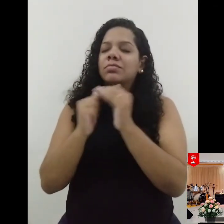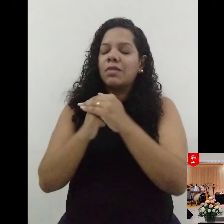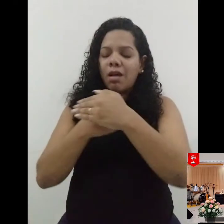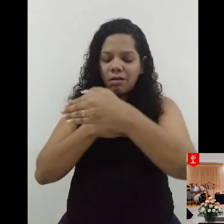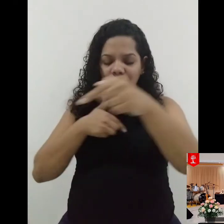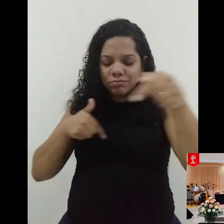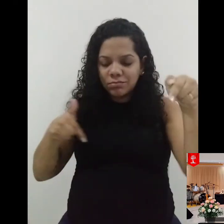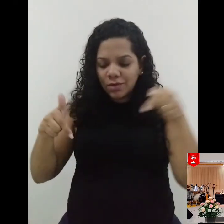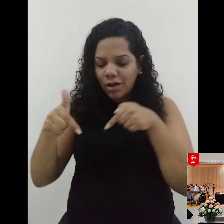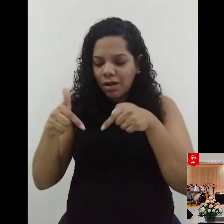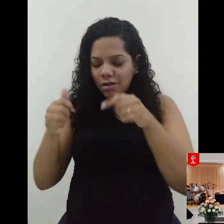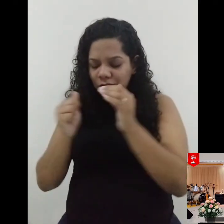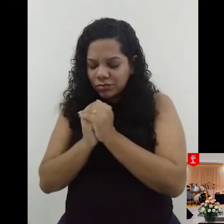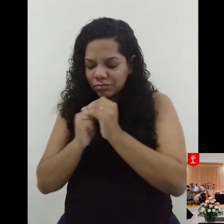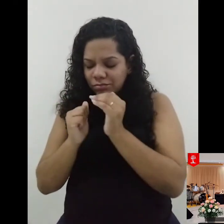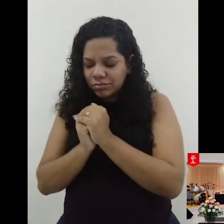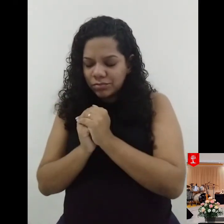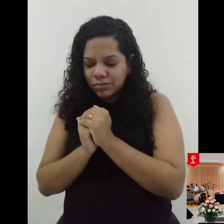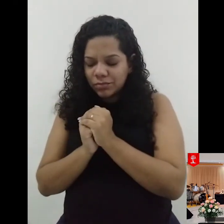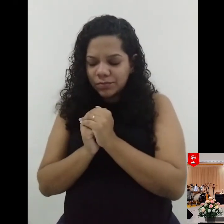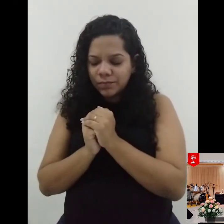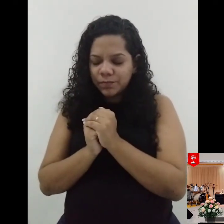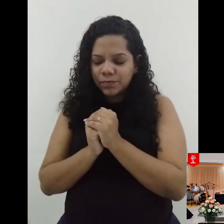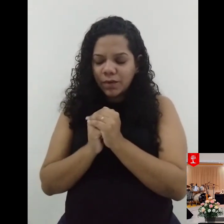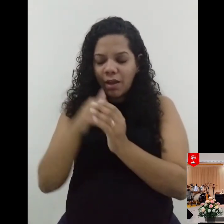Mas o problema